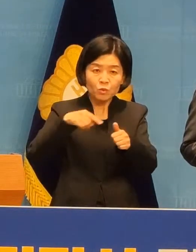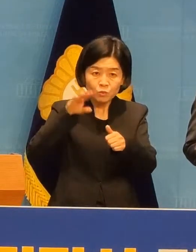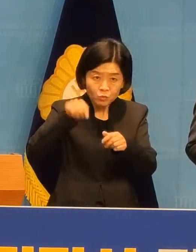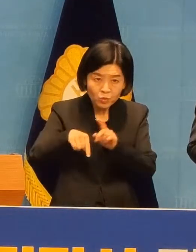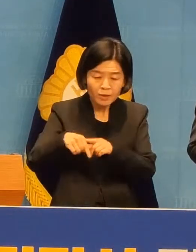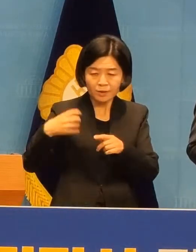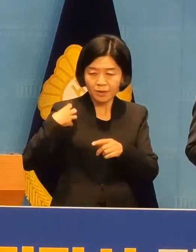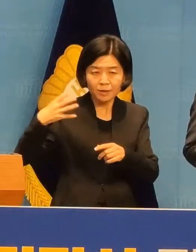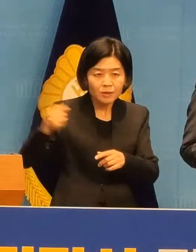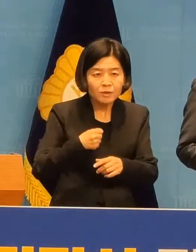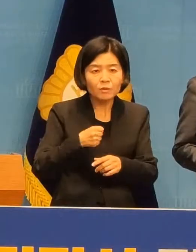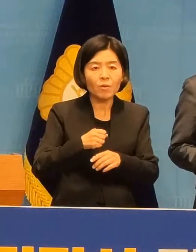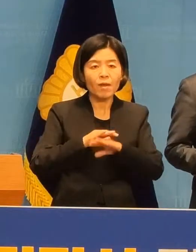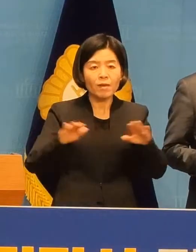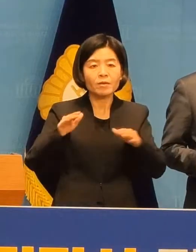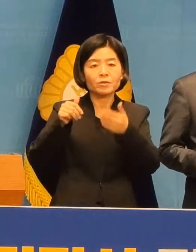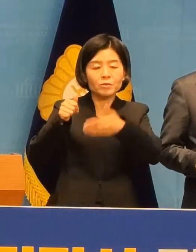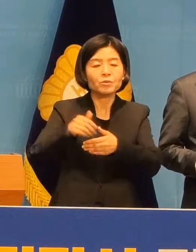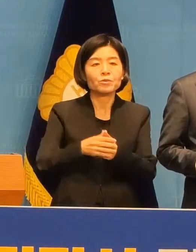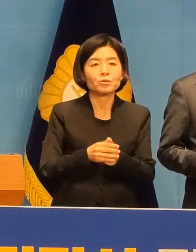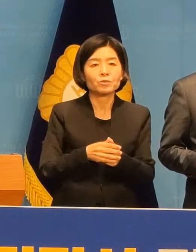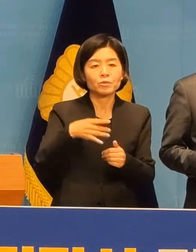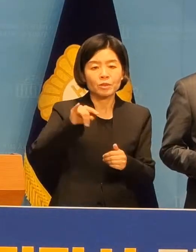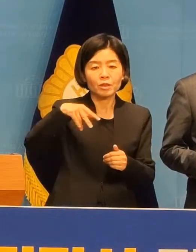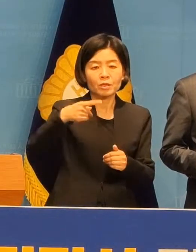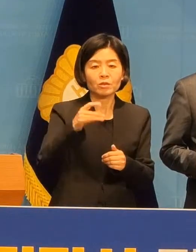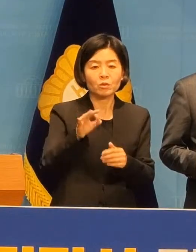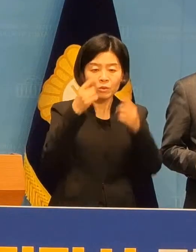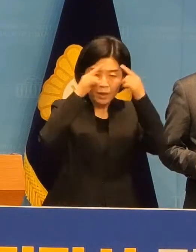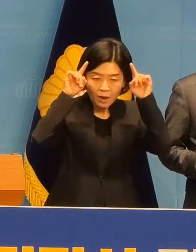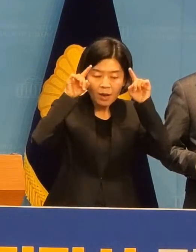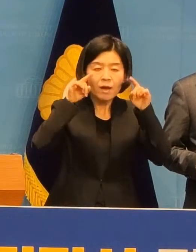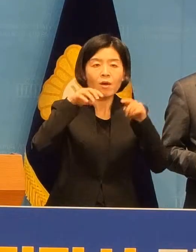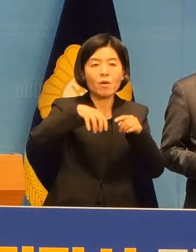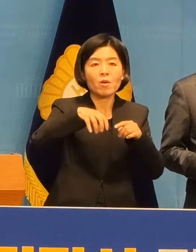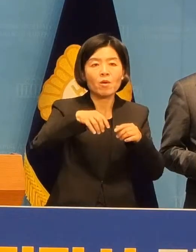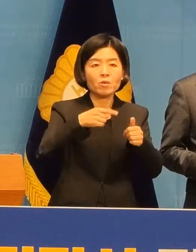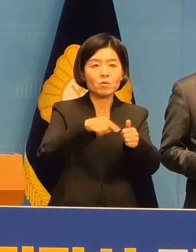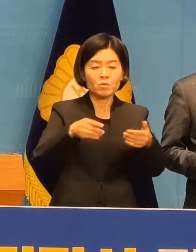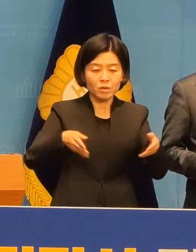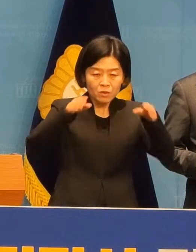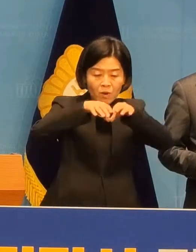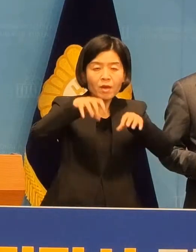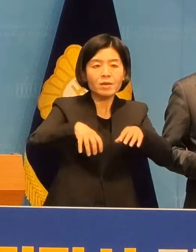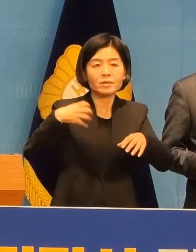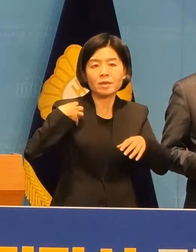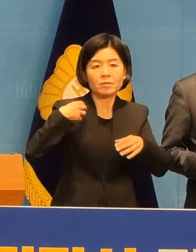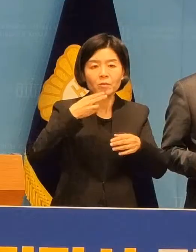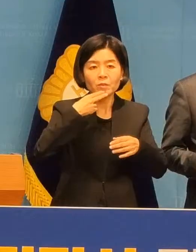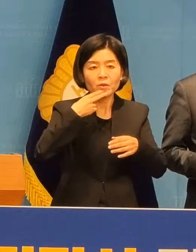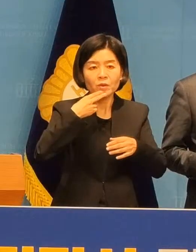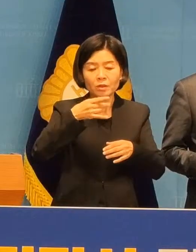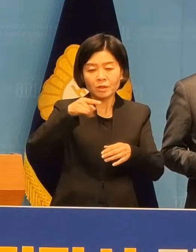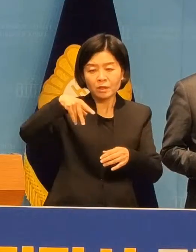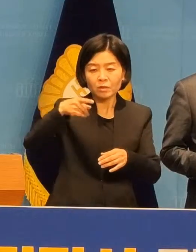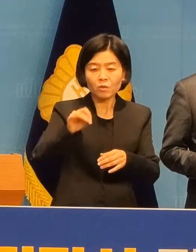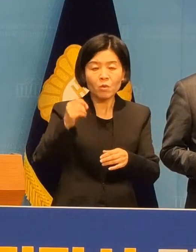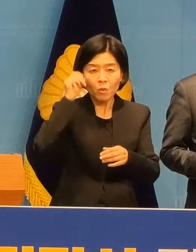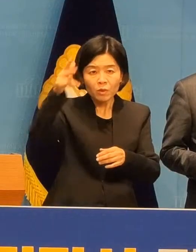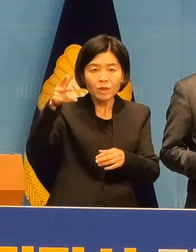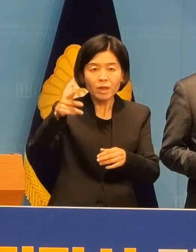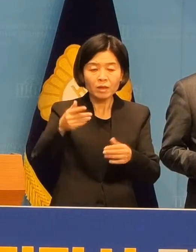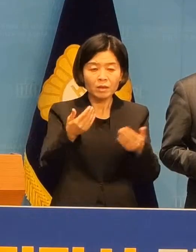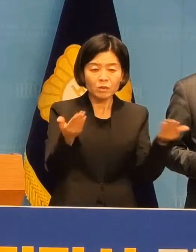촉구했습니다. 세종대학교가 교육기관으로서 사회적 책임을 다하지 않고 세종호텔의 노사 갈등을 방치한